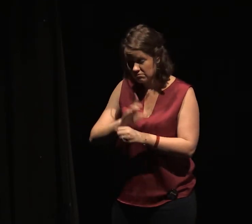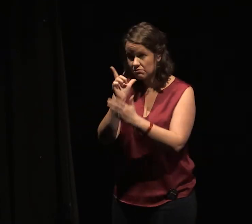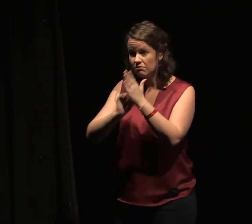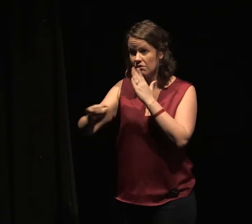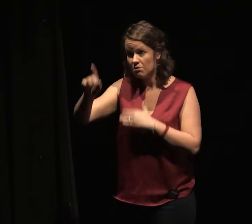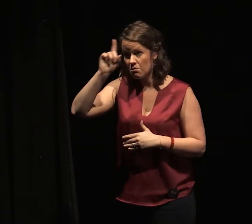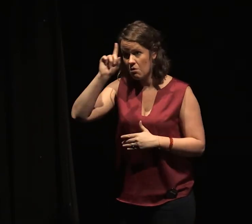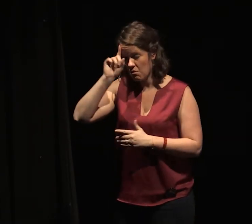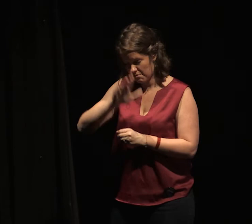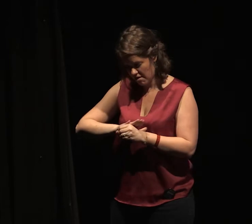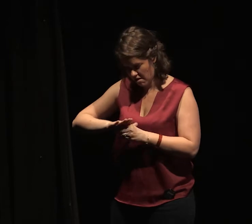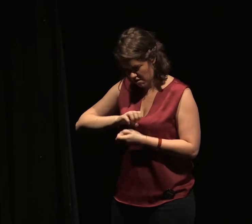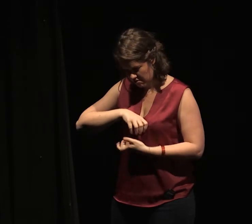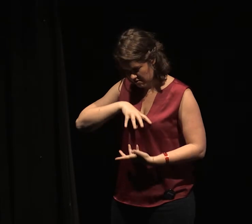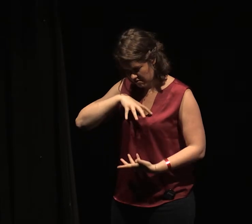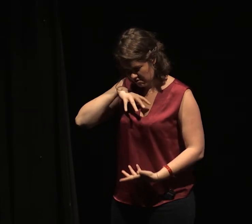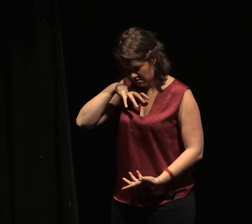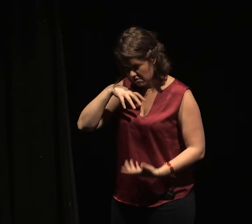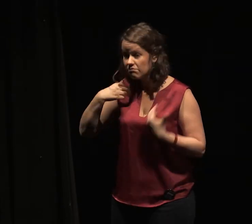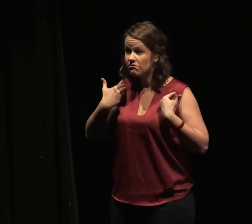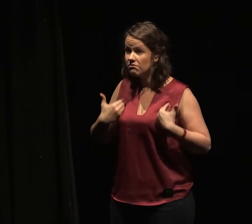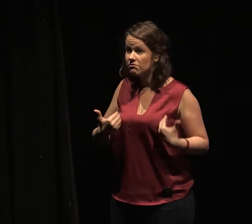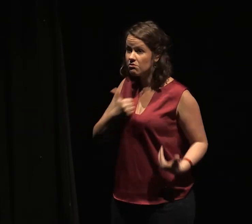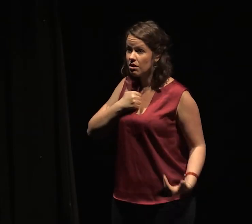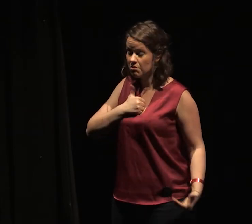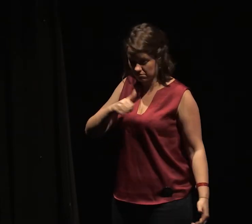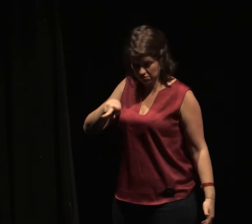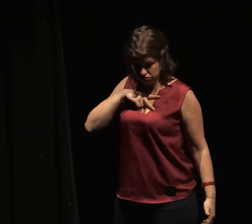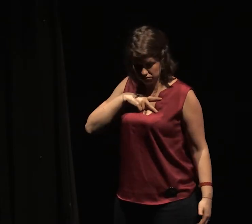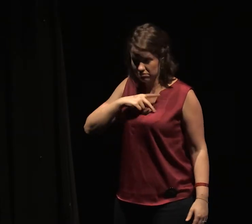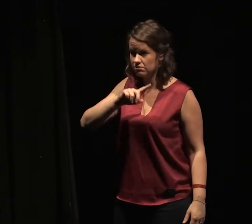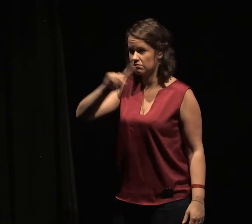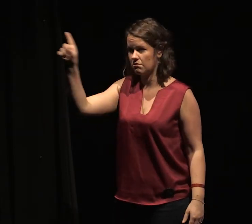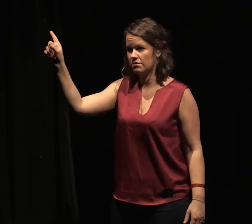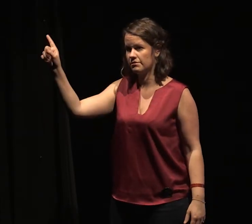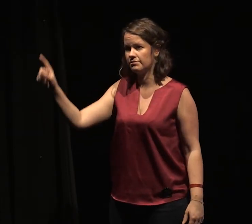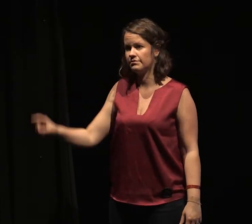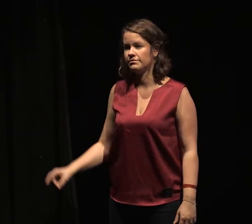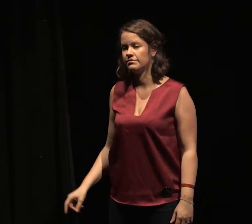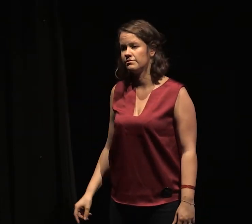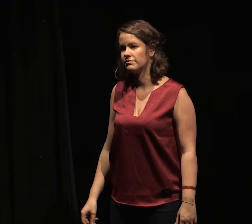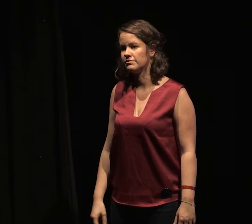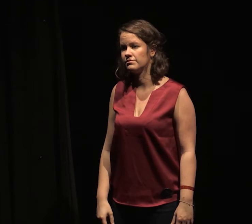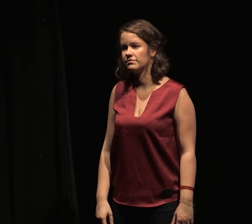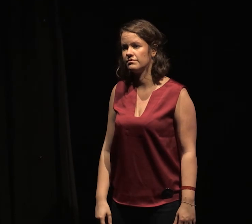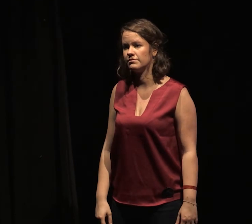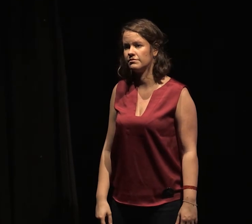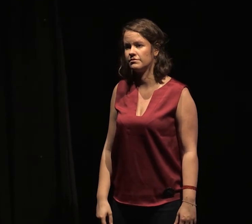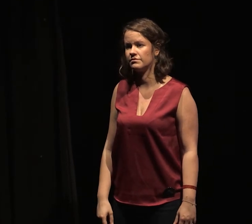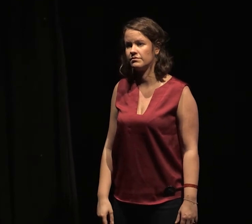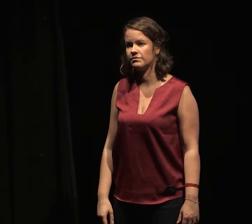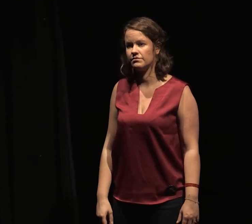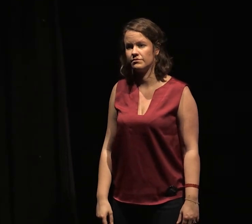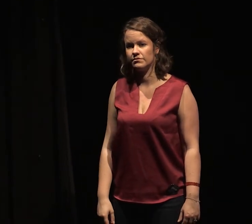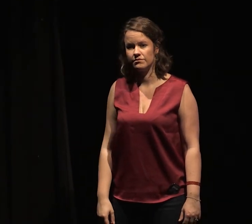je ne m'appartiens pas. ولي كان لي